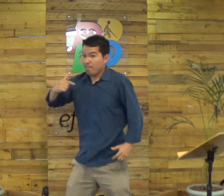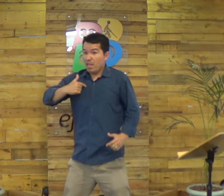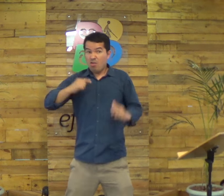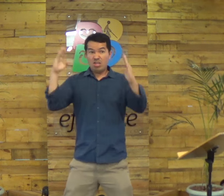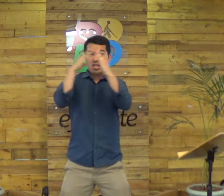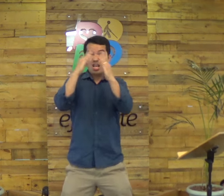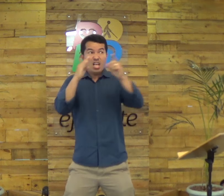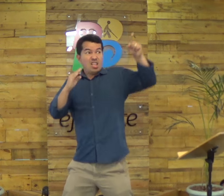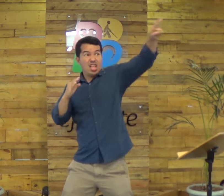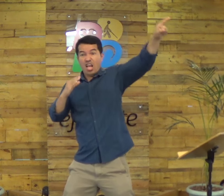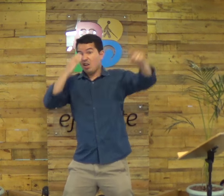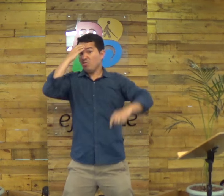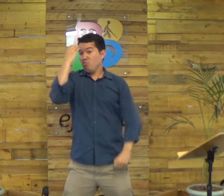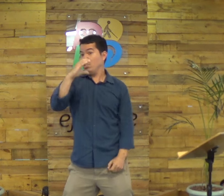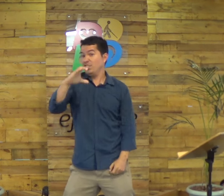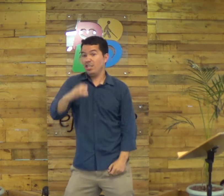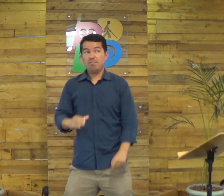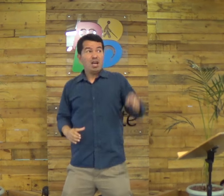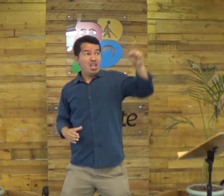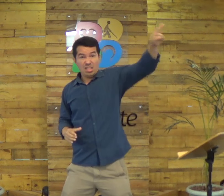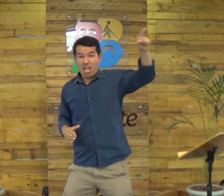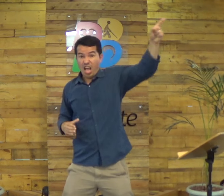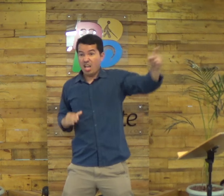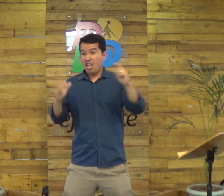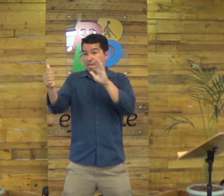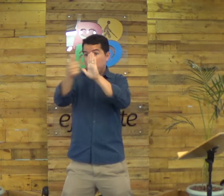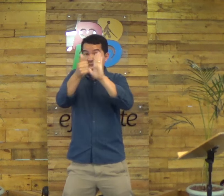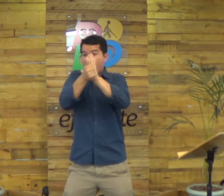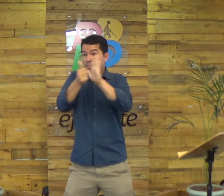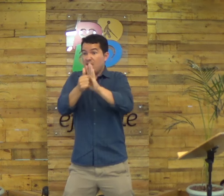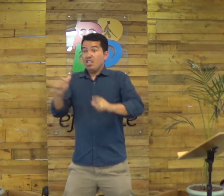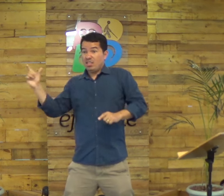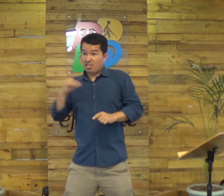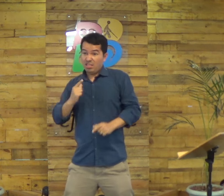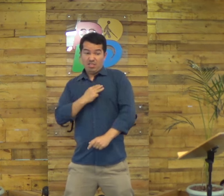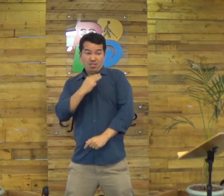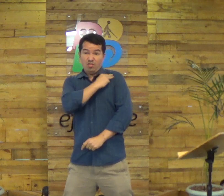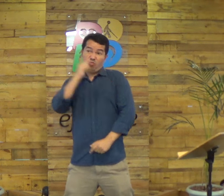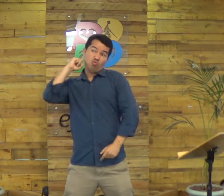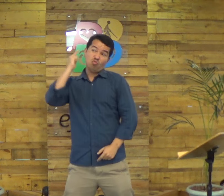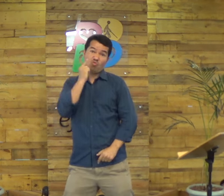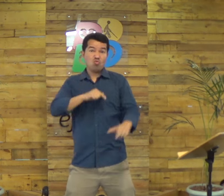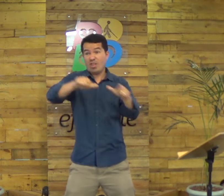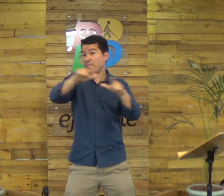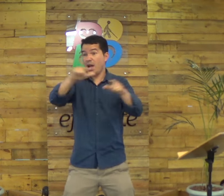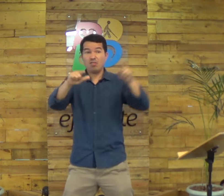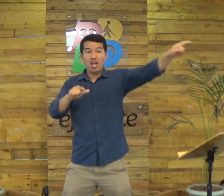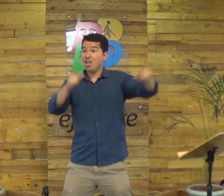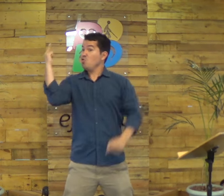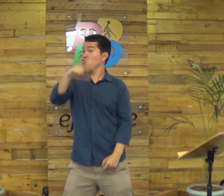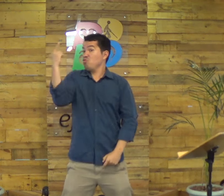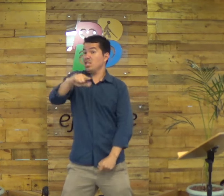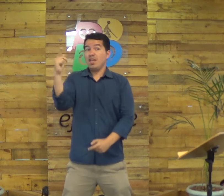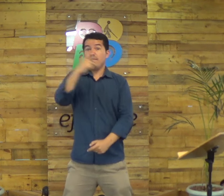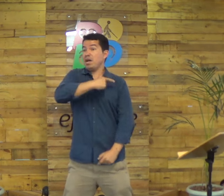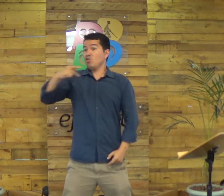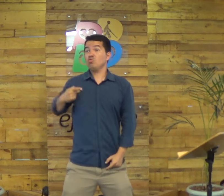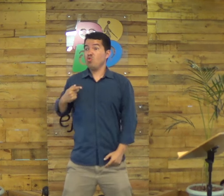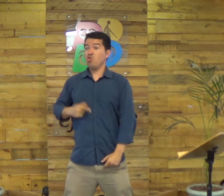hora que você não sabe, eu moro lá em Curitiba, e lá na PIB, nós temos um ministério com surdos, temos um trabalho com surdos, mas